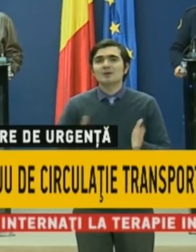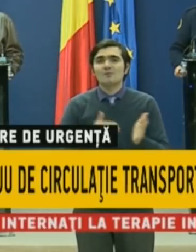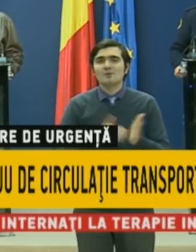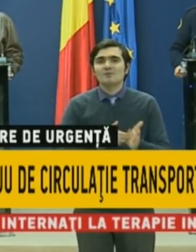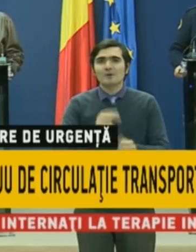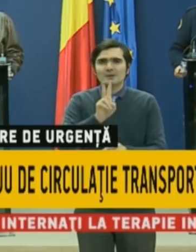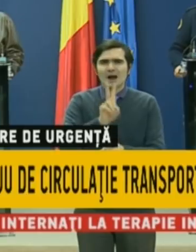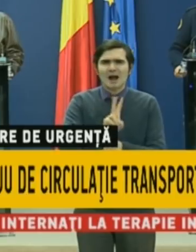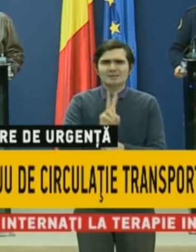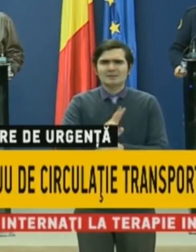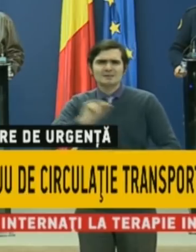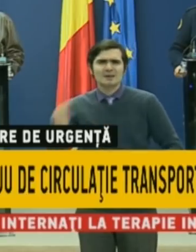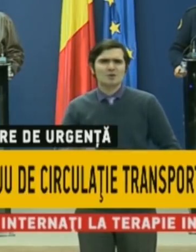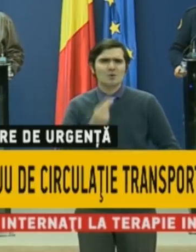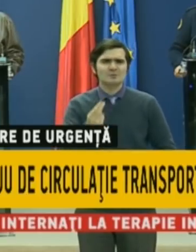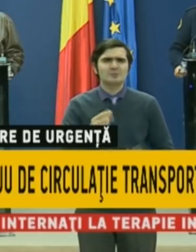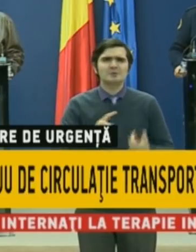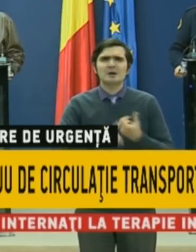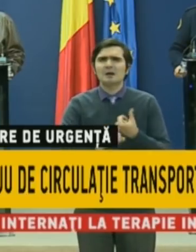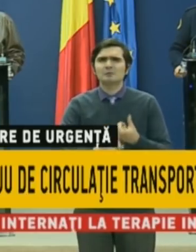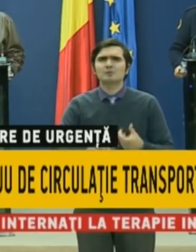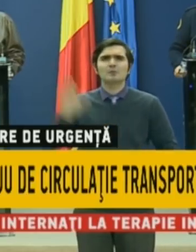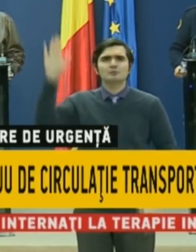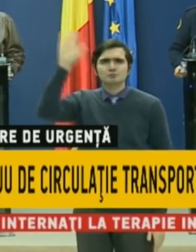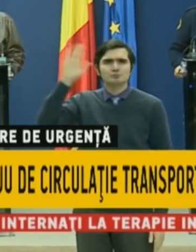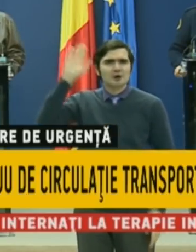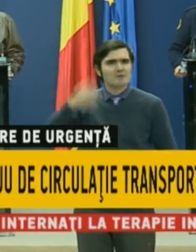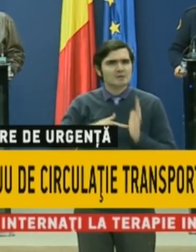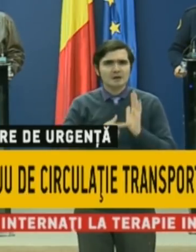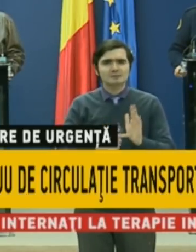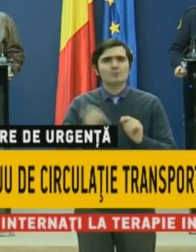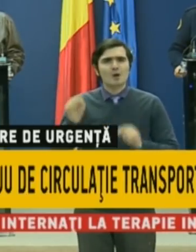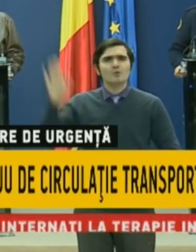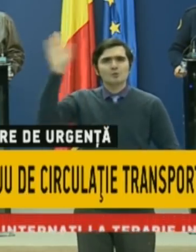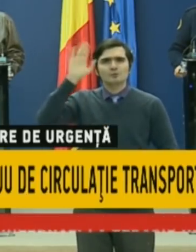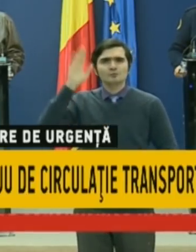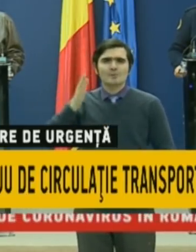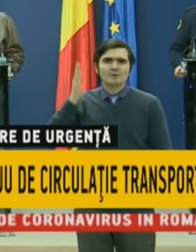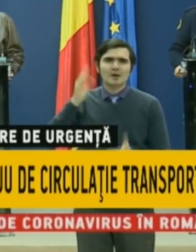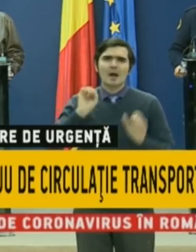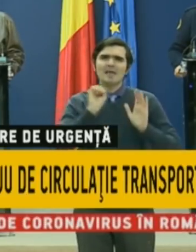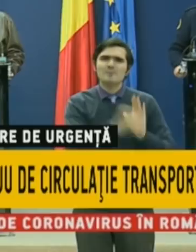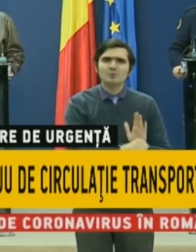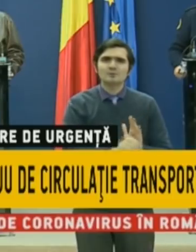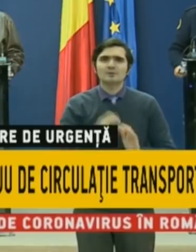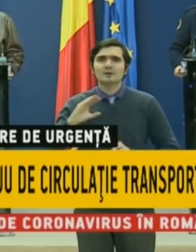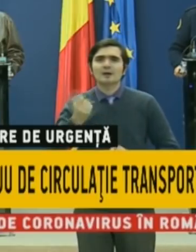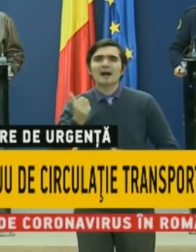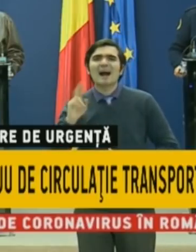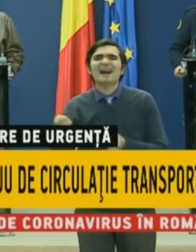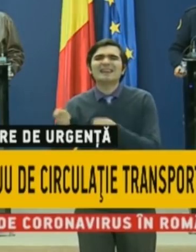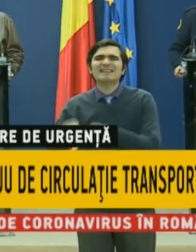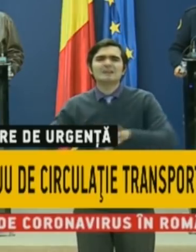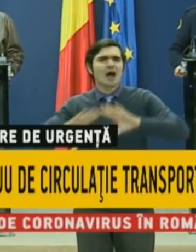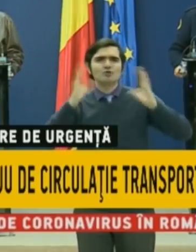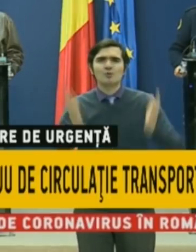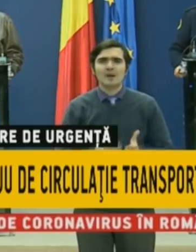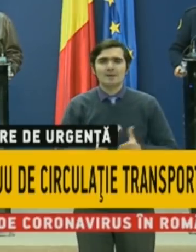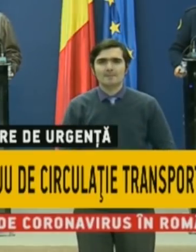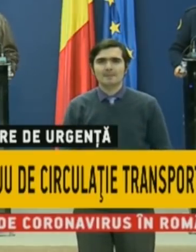perioadă. În primul rând este vorba de Suceava, acolo unde a fost impusă carantina totală.